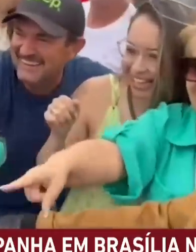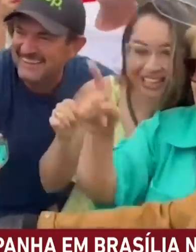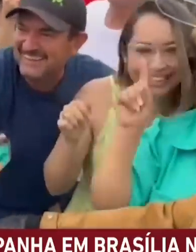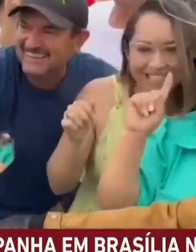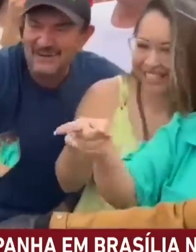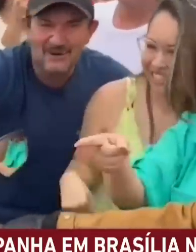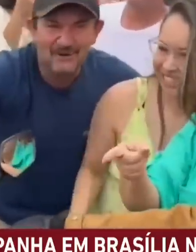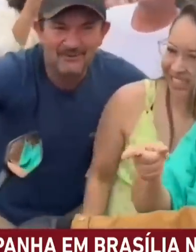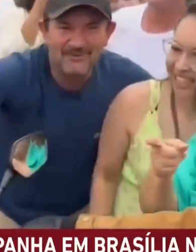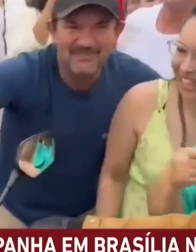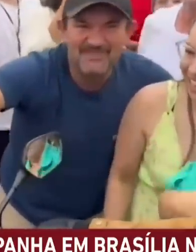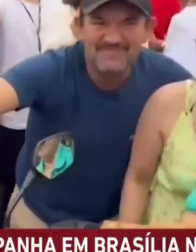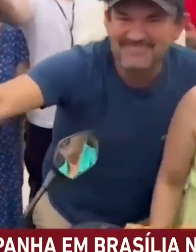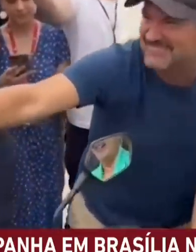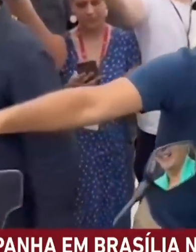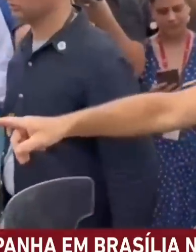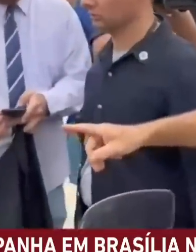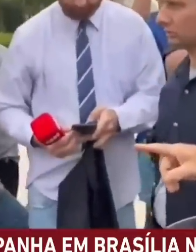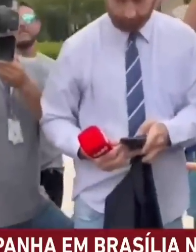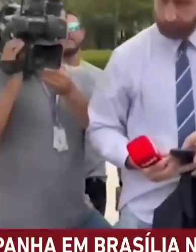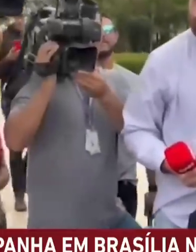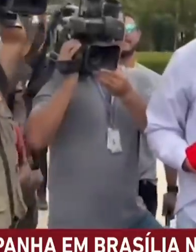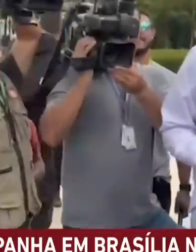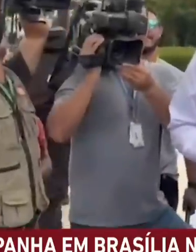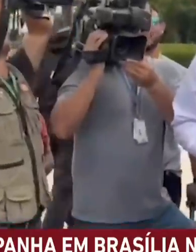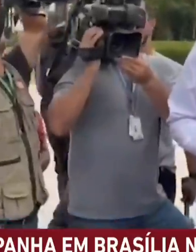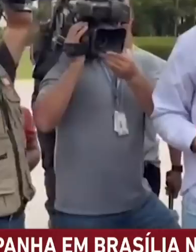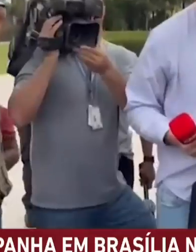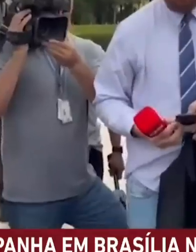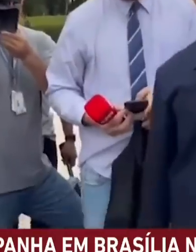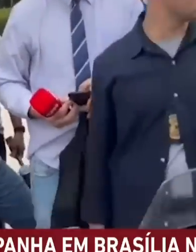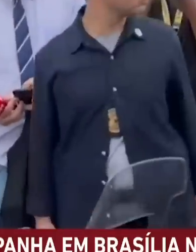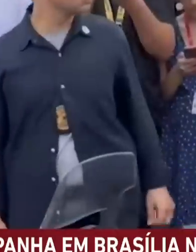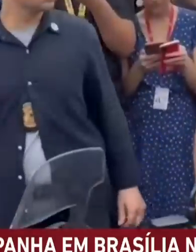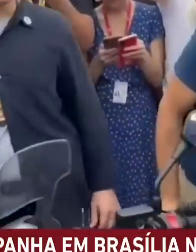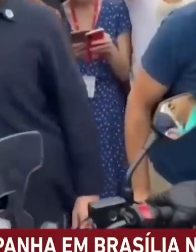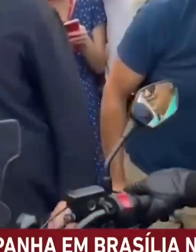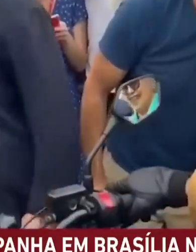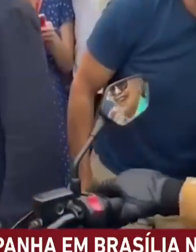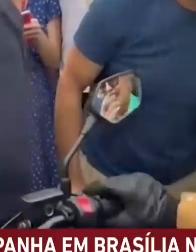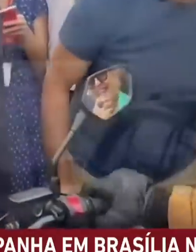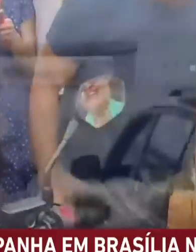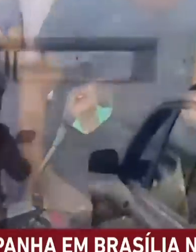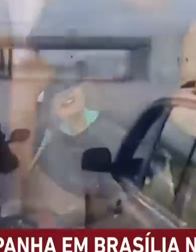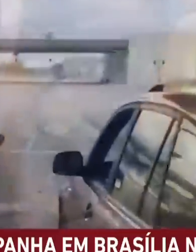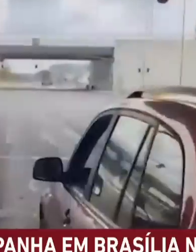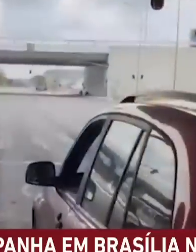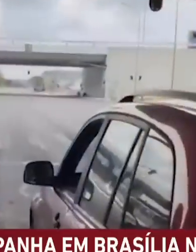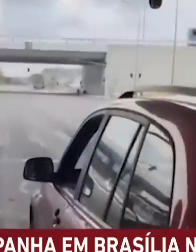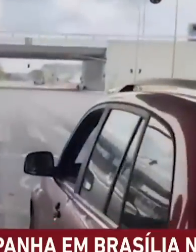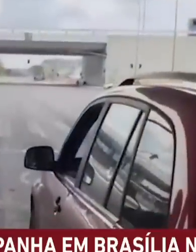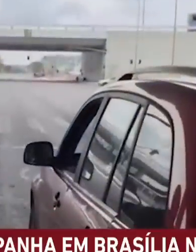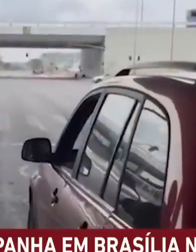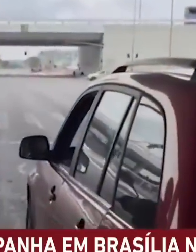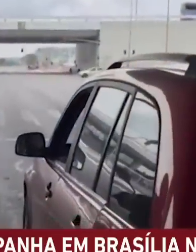pela imprensa sobre a decisão do ministro do Tribunal Superior Eleitoral, Benedito Gonçalves, que proibiu Bolsonaro